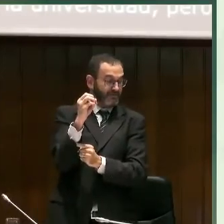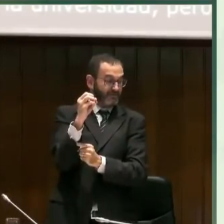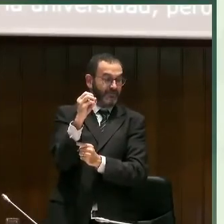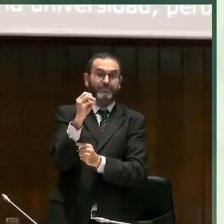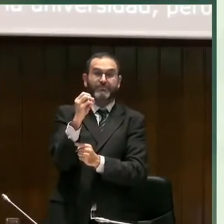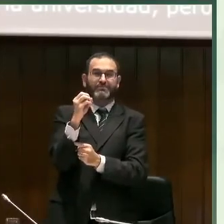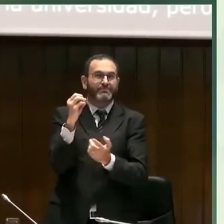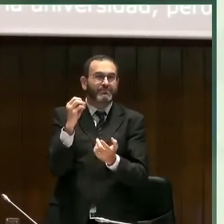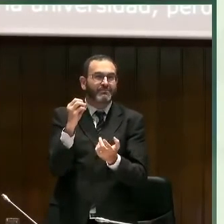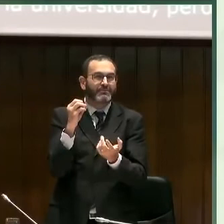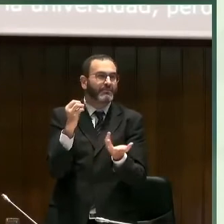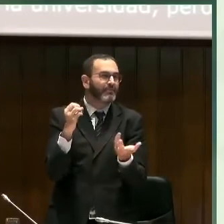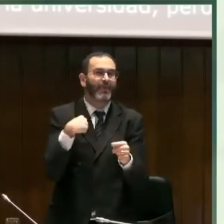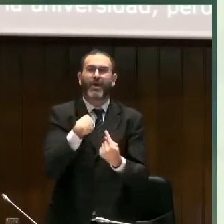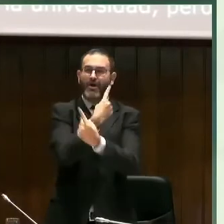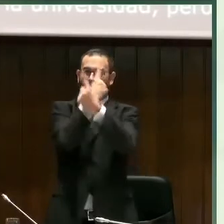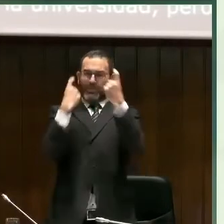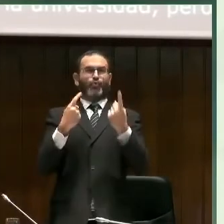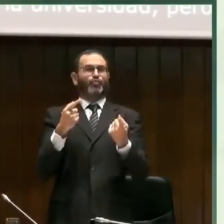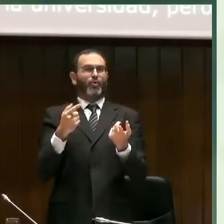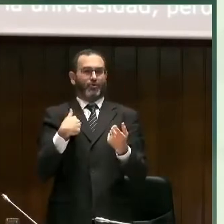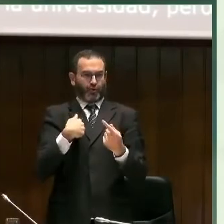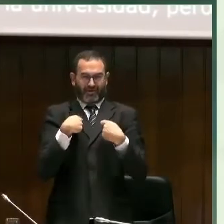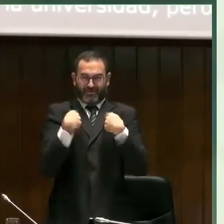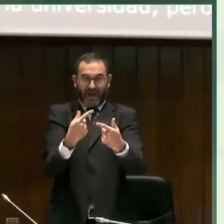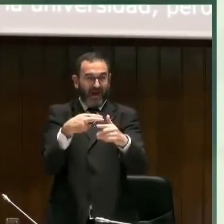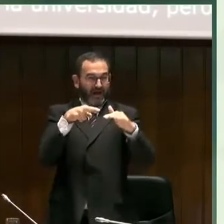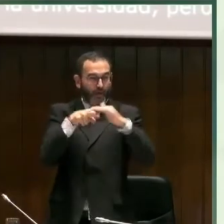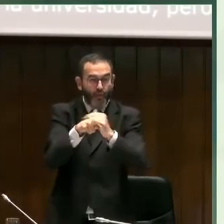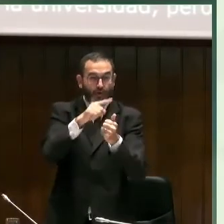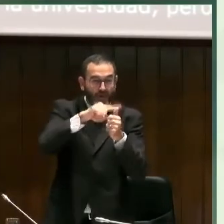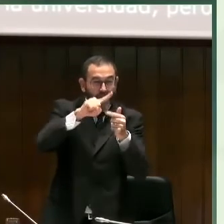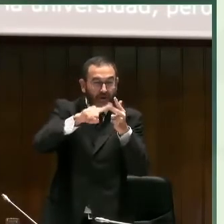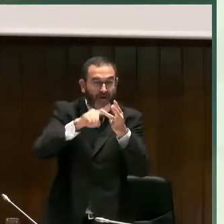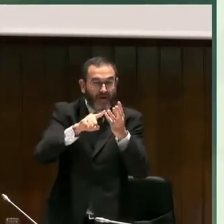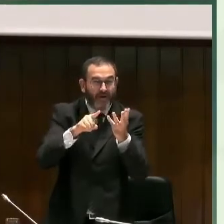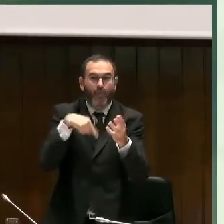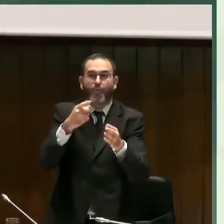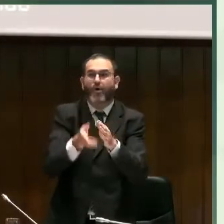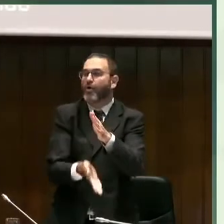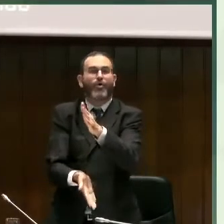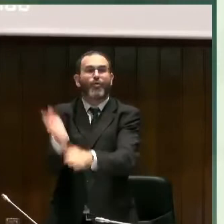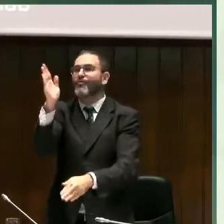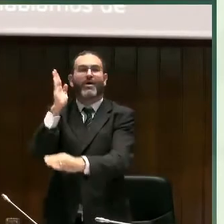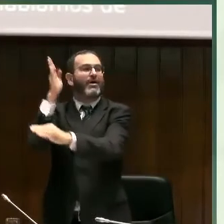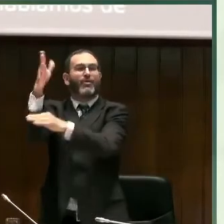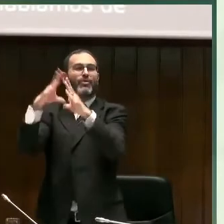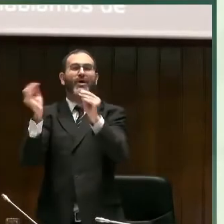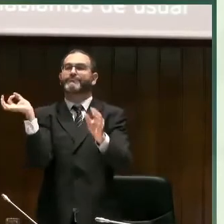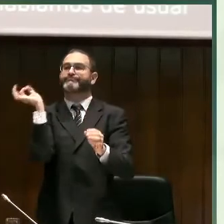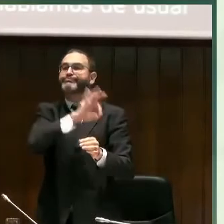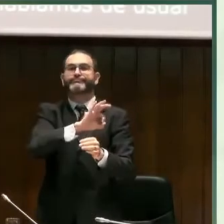30 alumnos y alumnas sordas, usuarias de la lengua de signos dentro del ámbito universitario. Y esto hace que nos